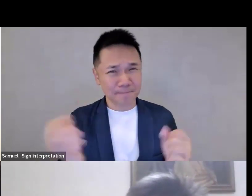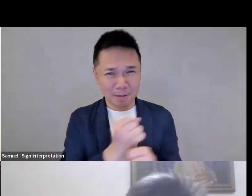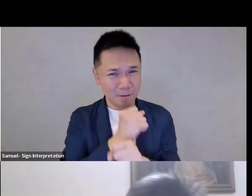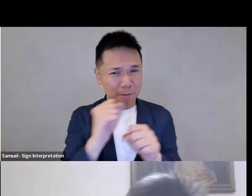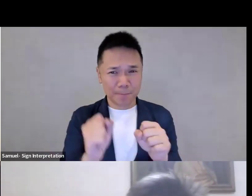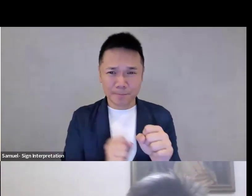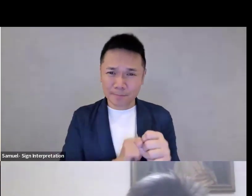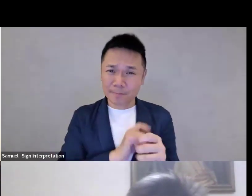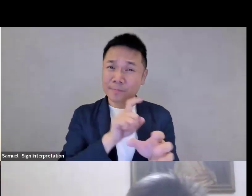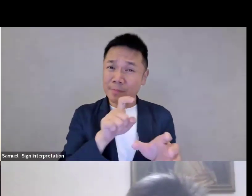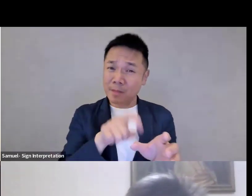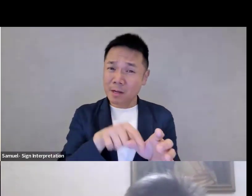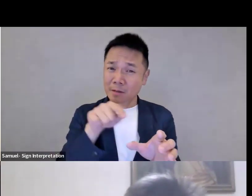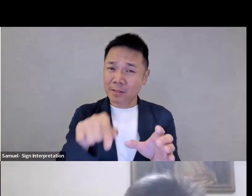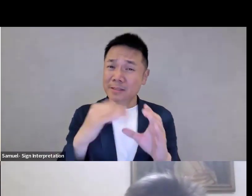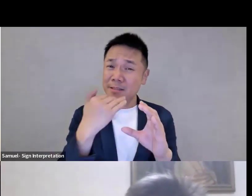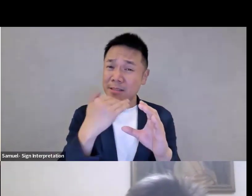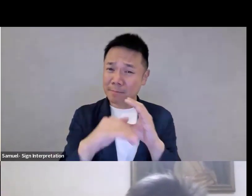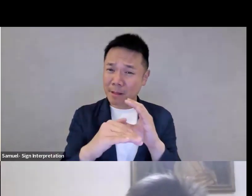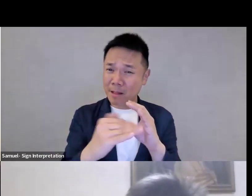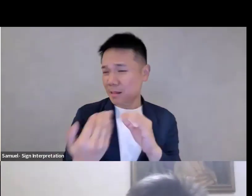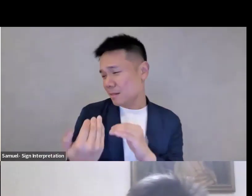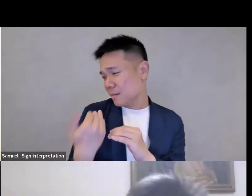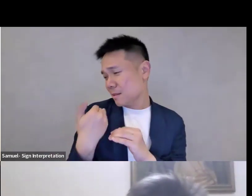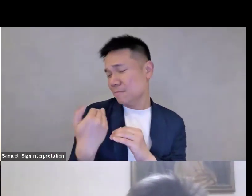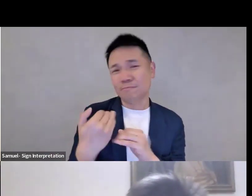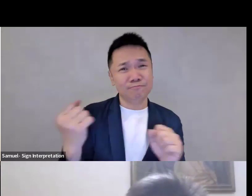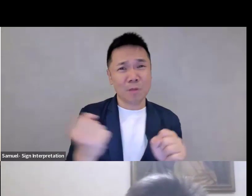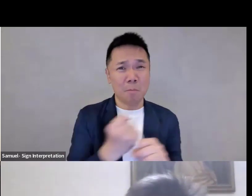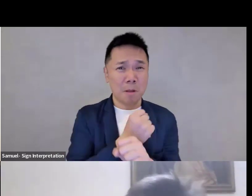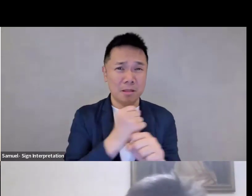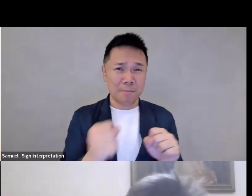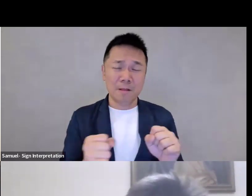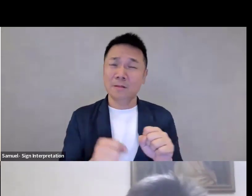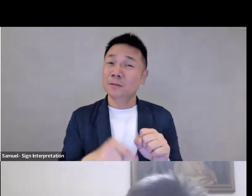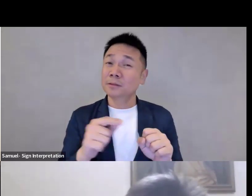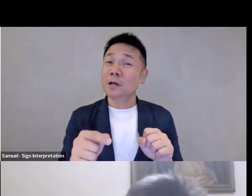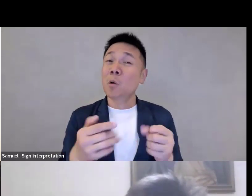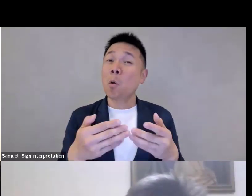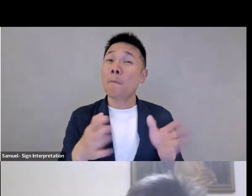者来为我们做演说。